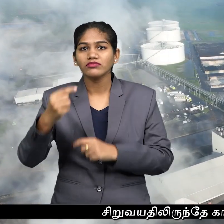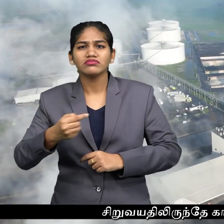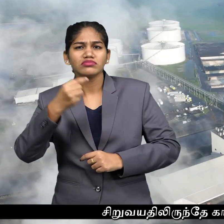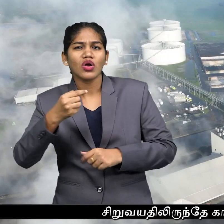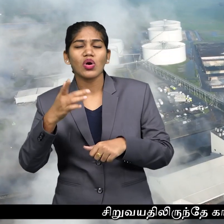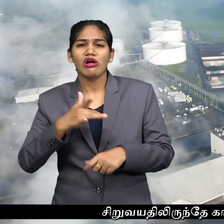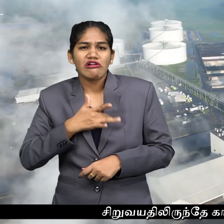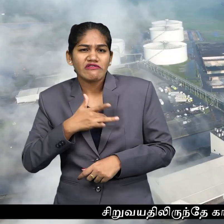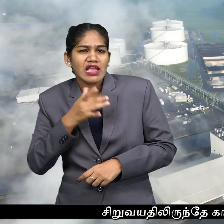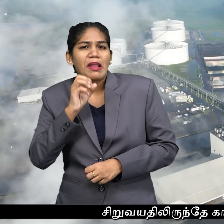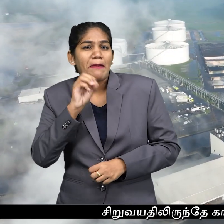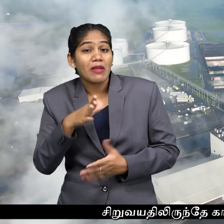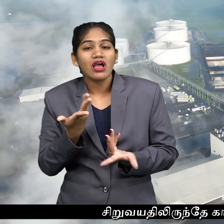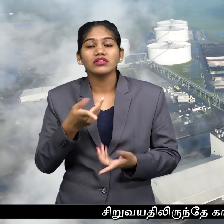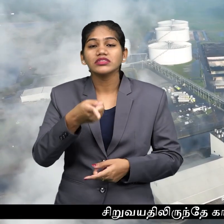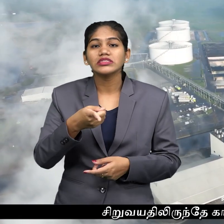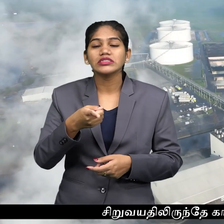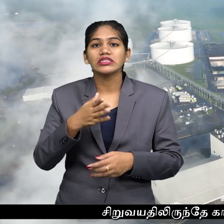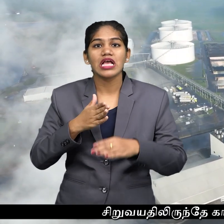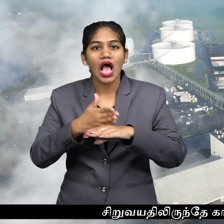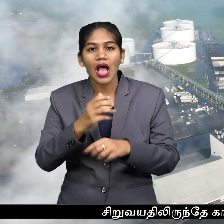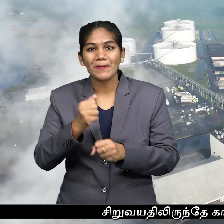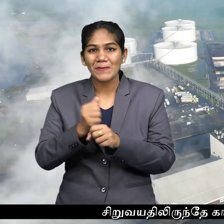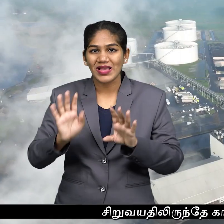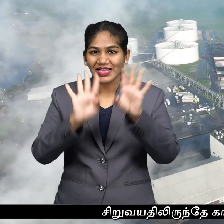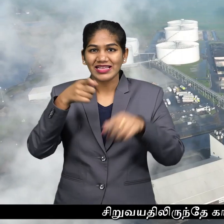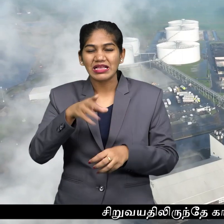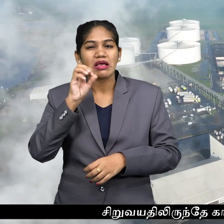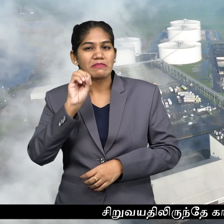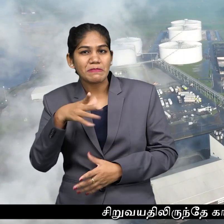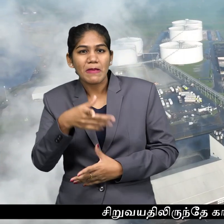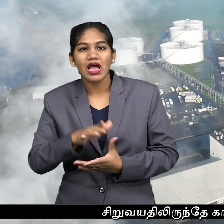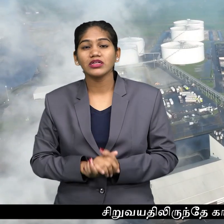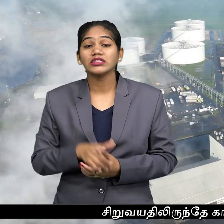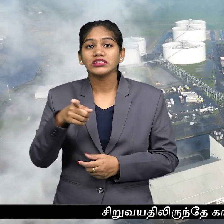சிறு வயதிலிருந்தே காற்றின் தரம் குறைந்துவிட்டது என்ற